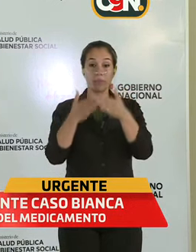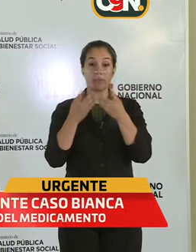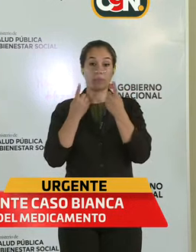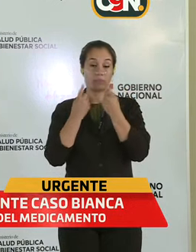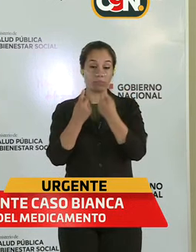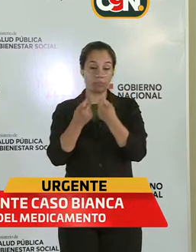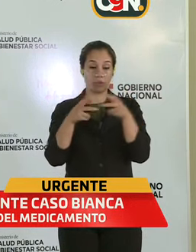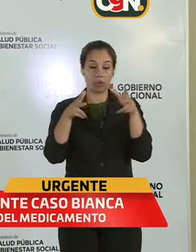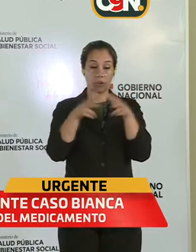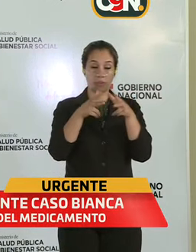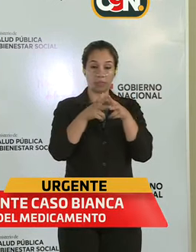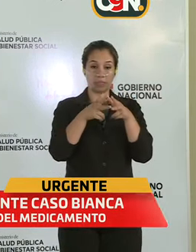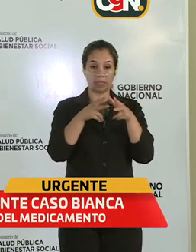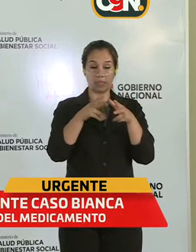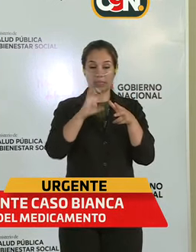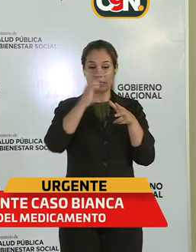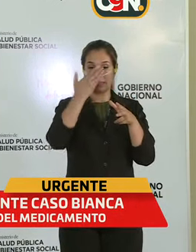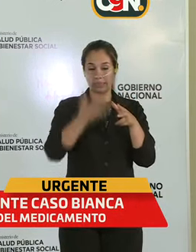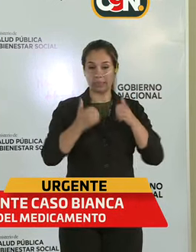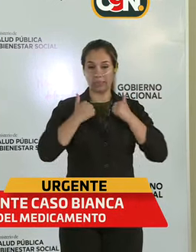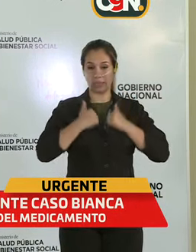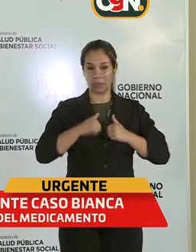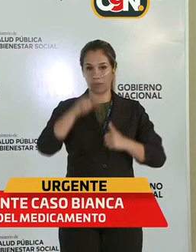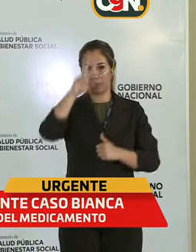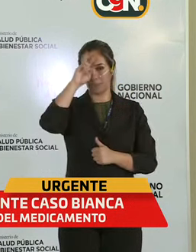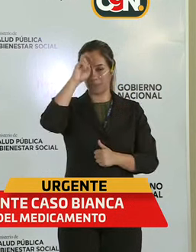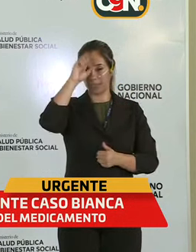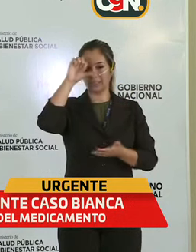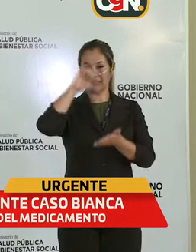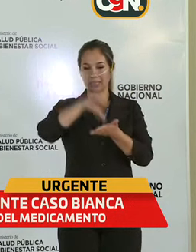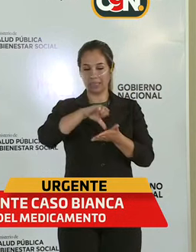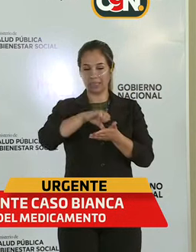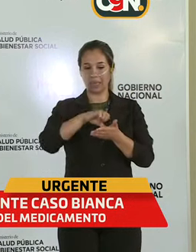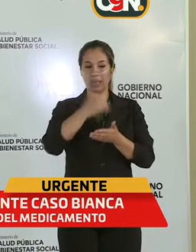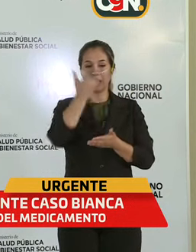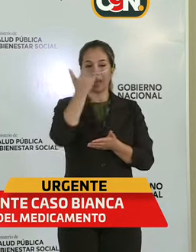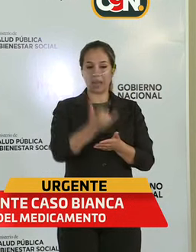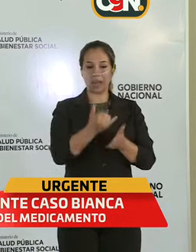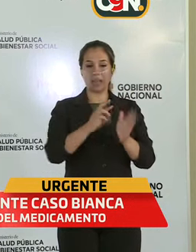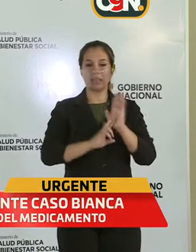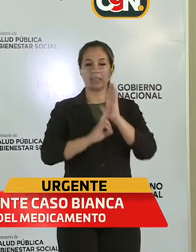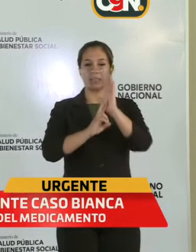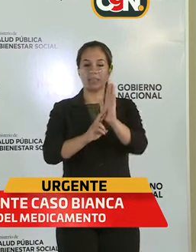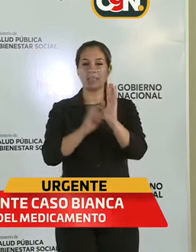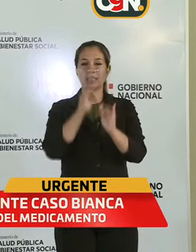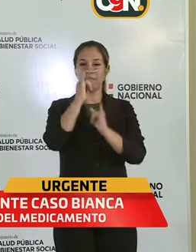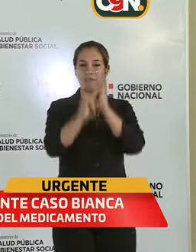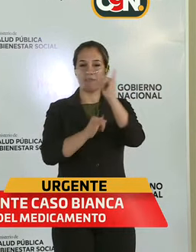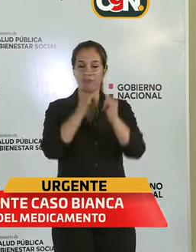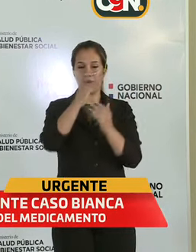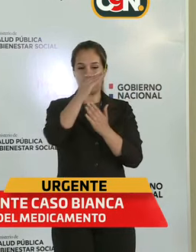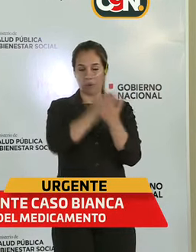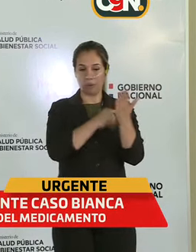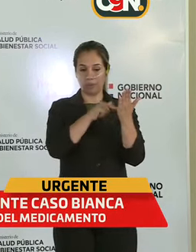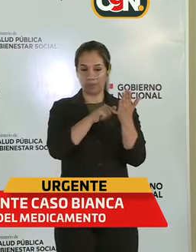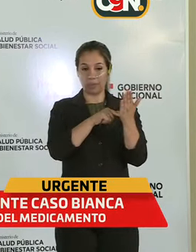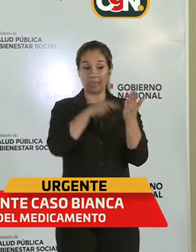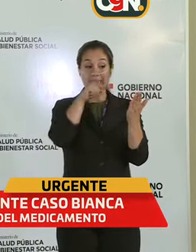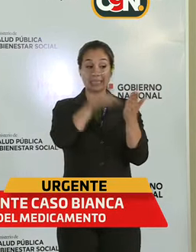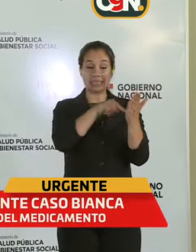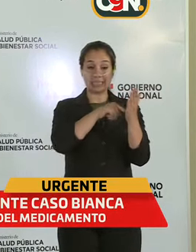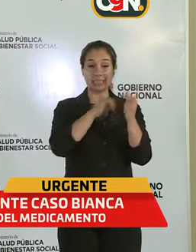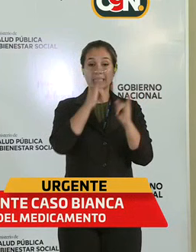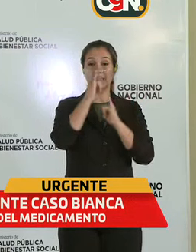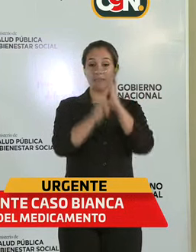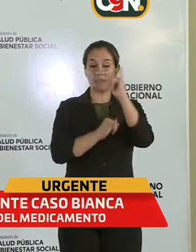se hace consulta al comité de bioética del hospital central, se emite el informe, y en el